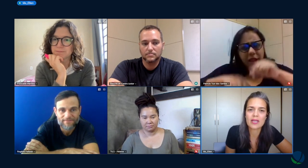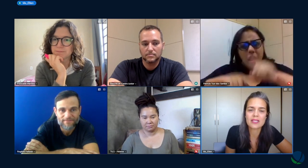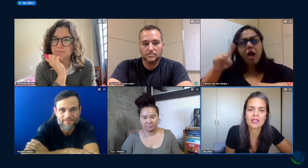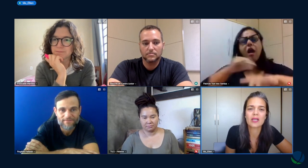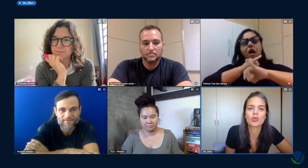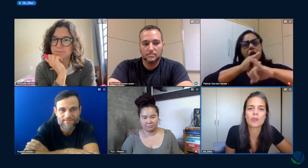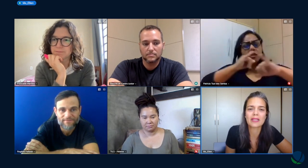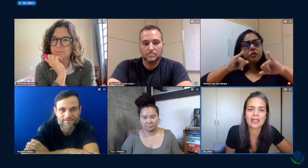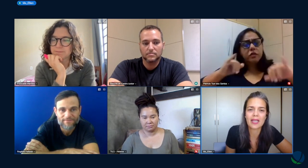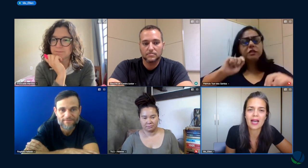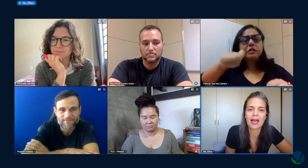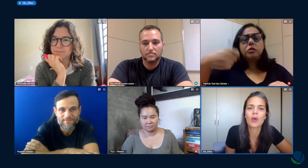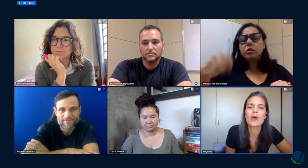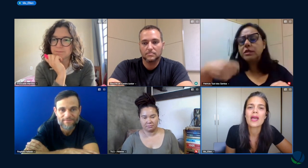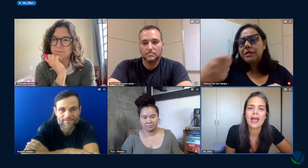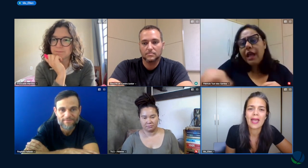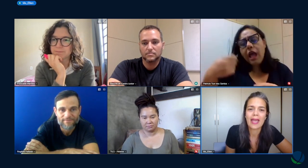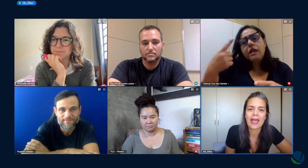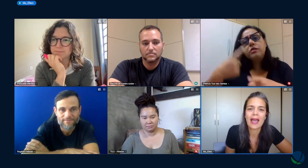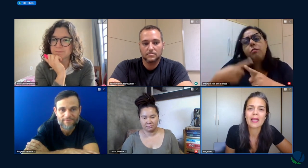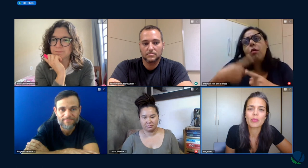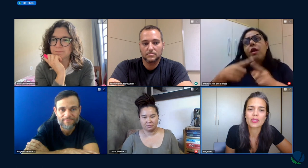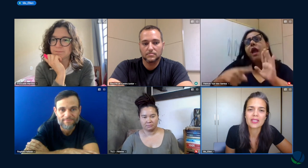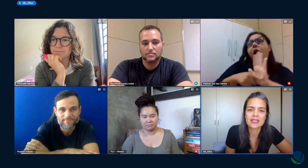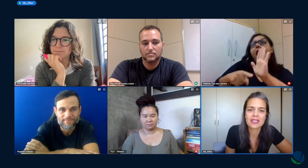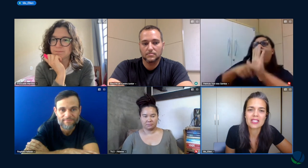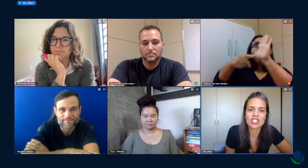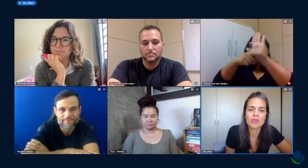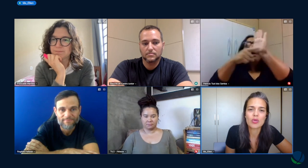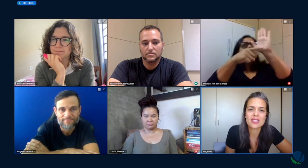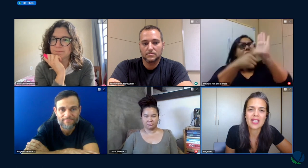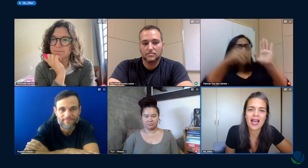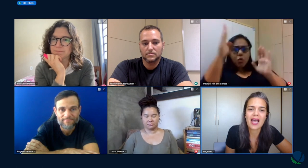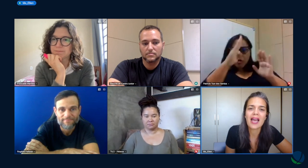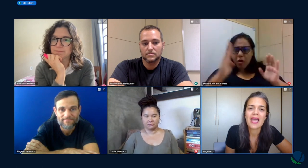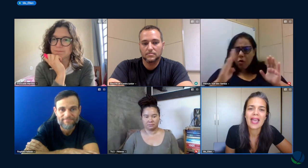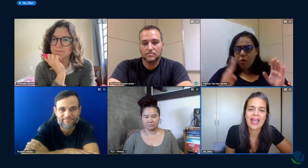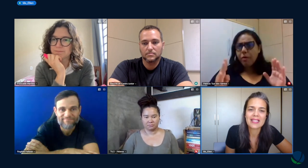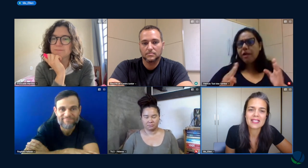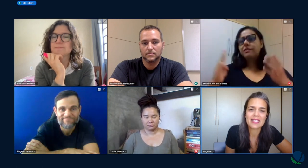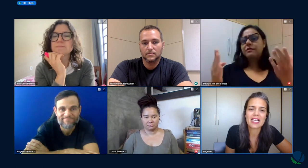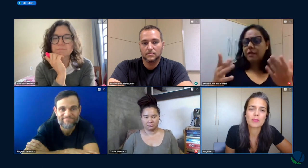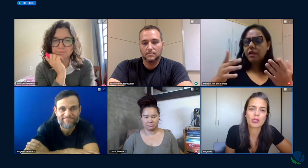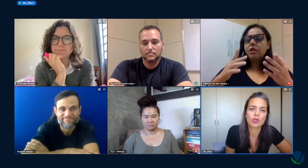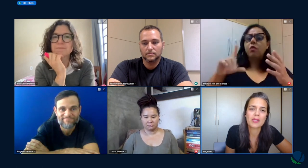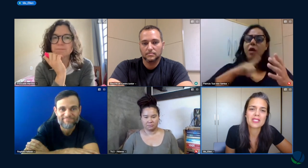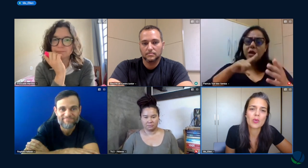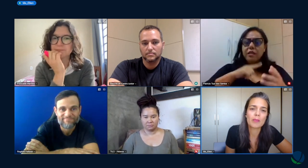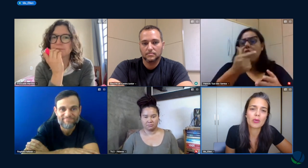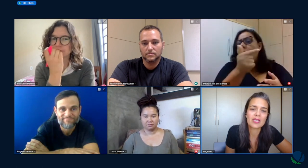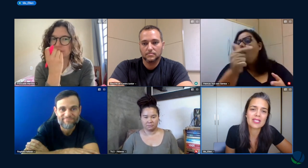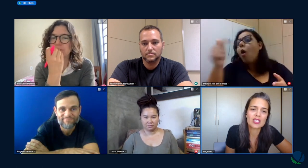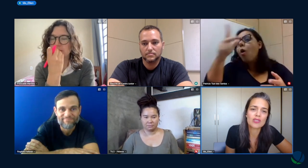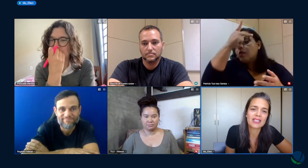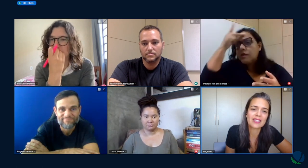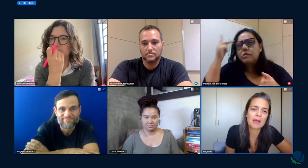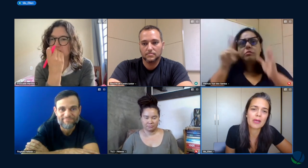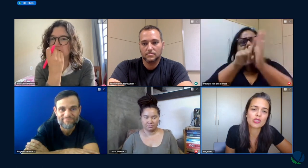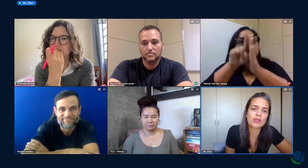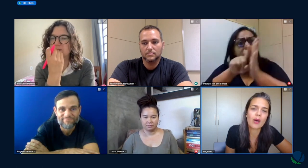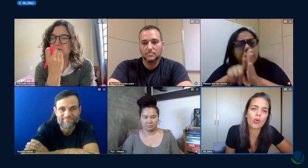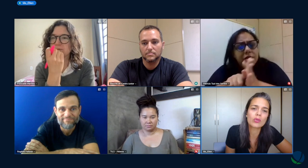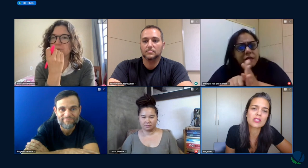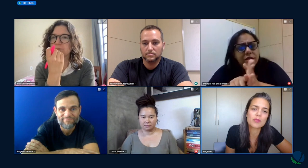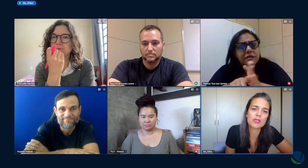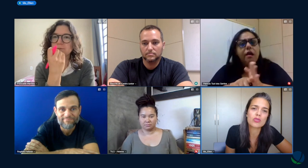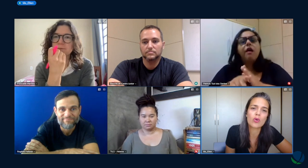essa divulgação do material, a importância de mostrar esses sinais para todo o Brasil, a importância que isso vai ter